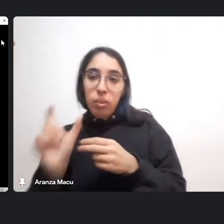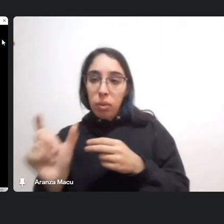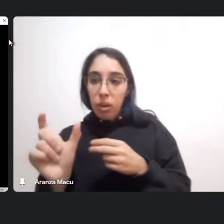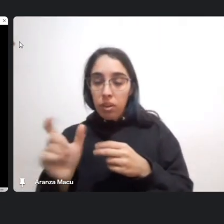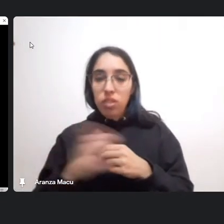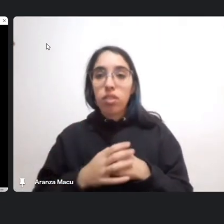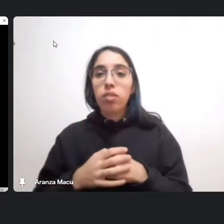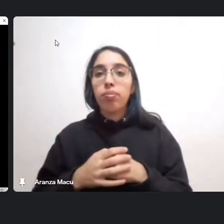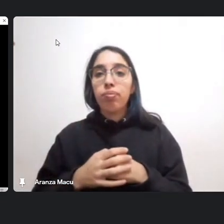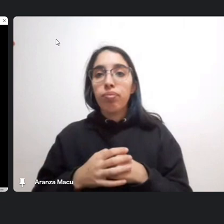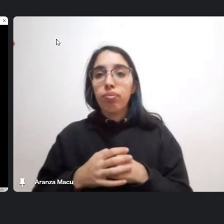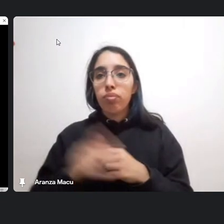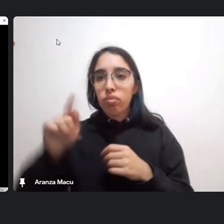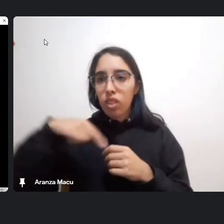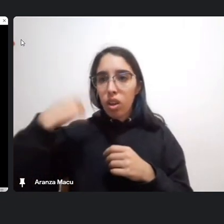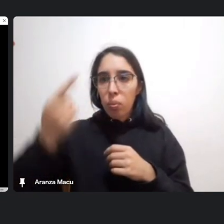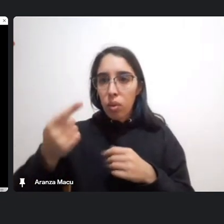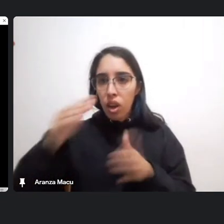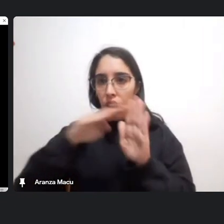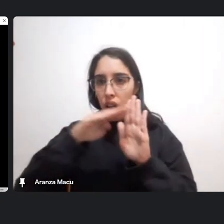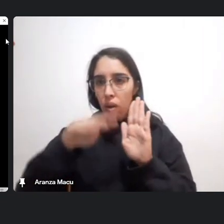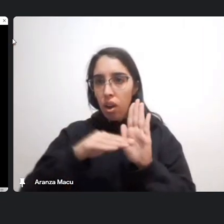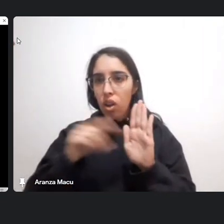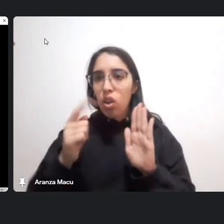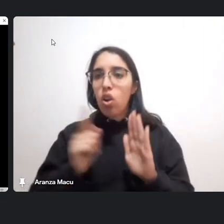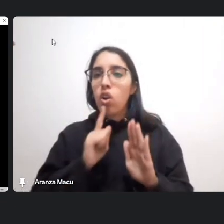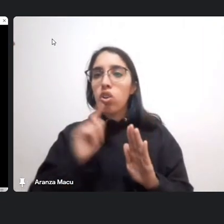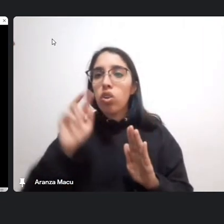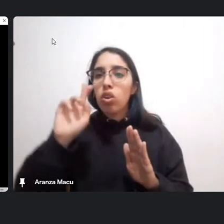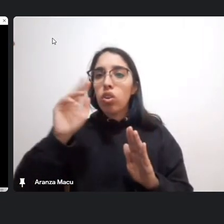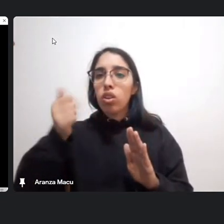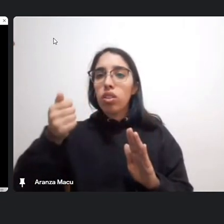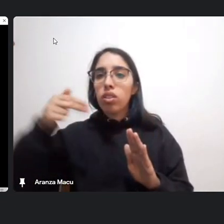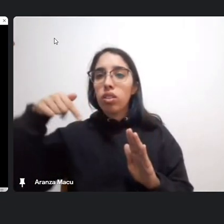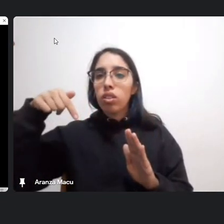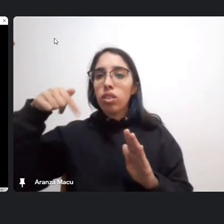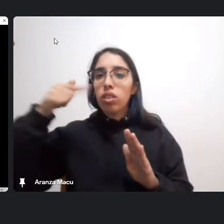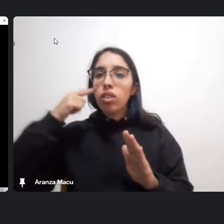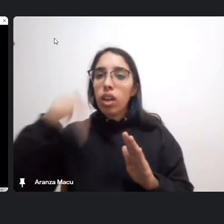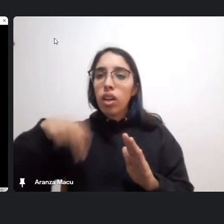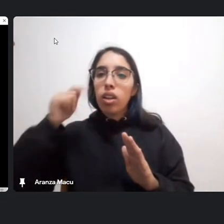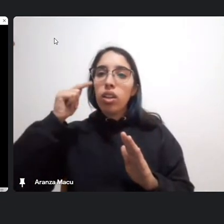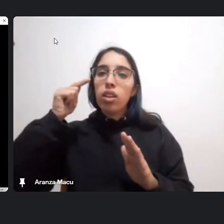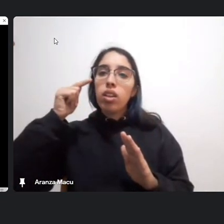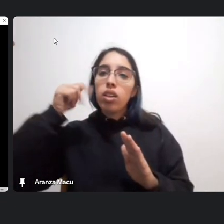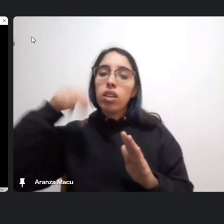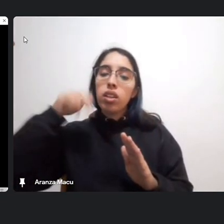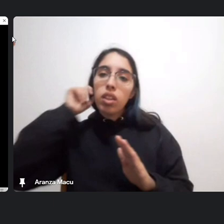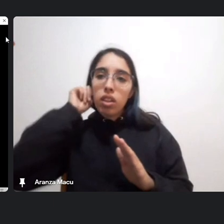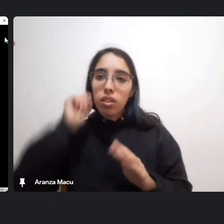vez, training programs, in-service training programs,